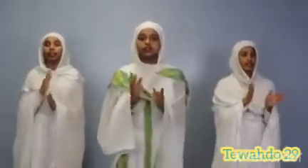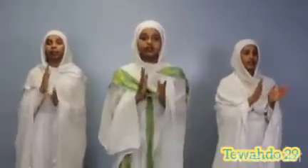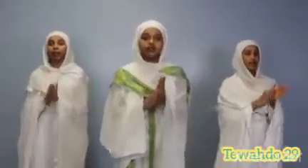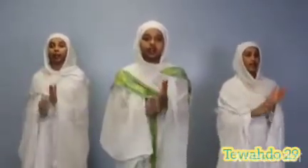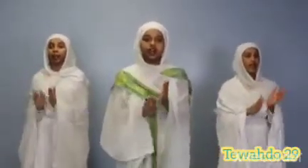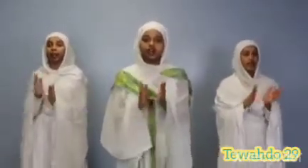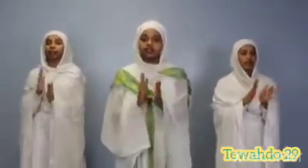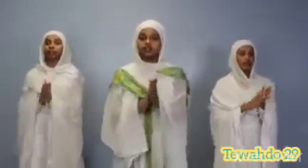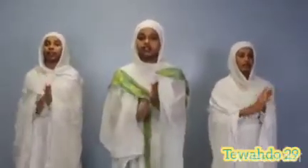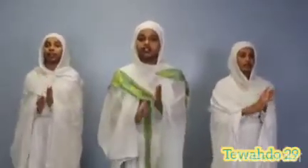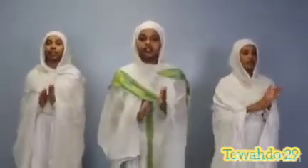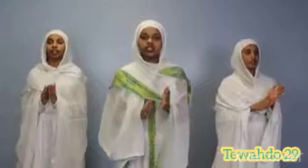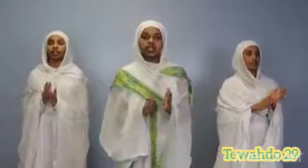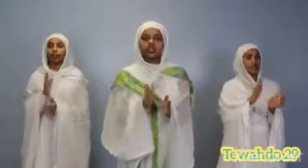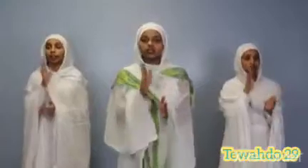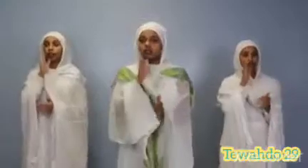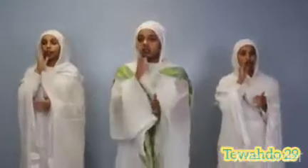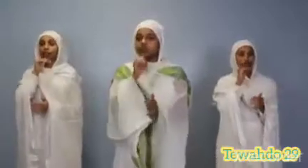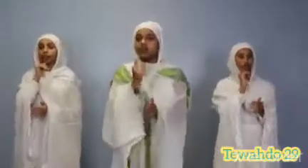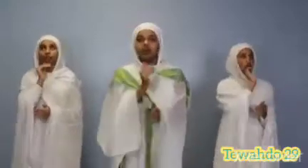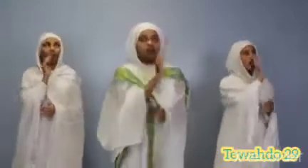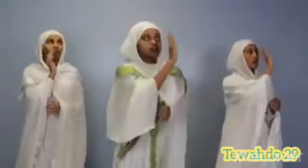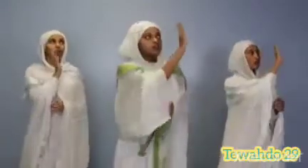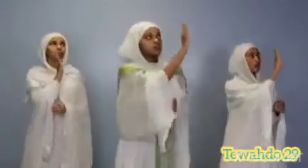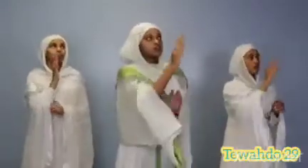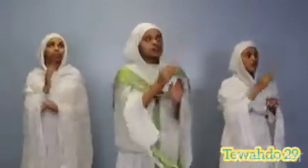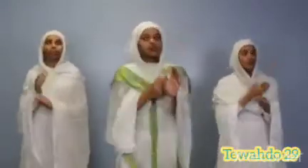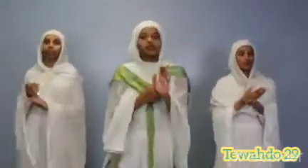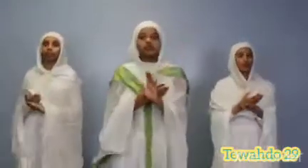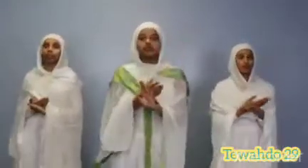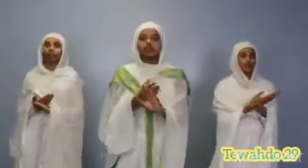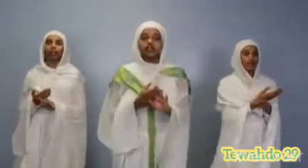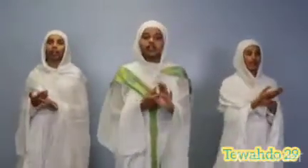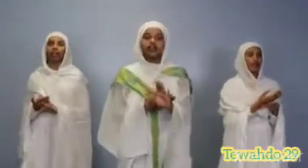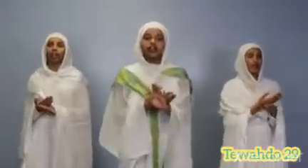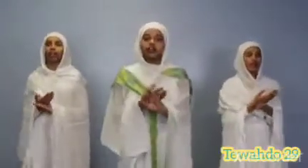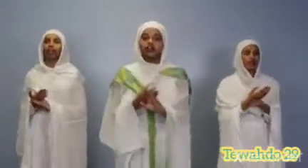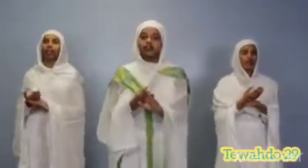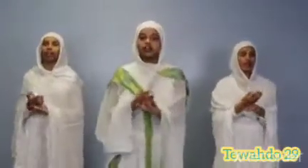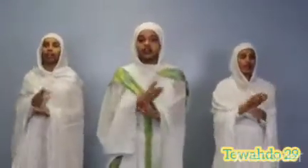ፍጥረትን በሚያስምር በእናቱ ልመና